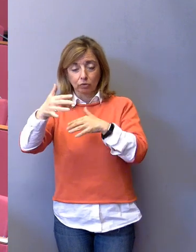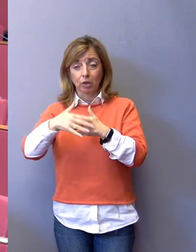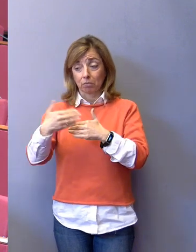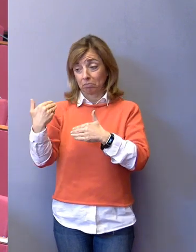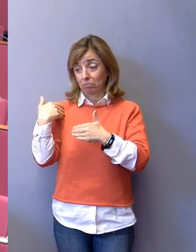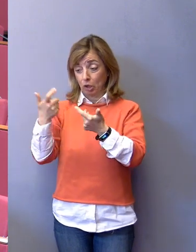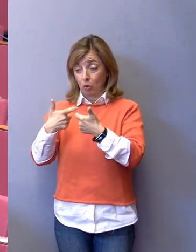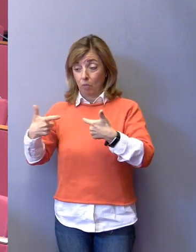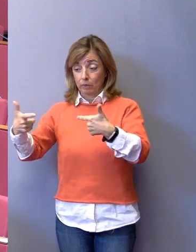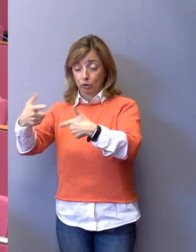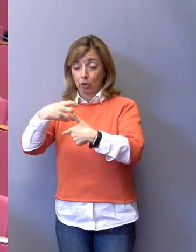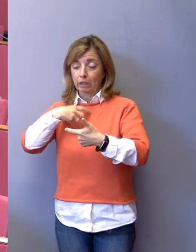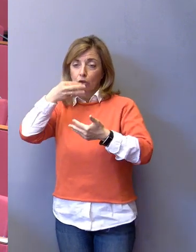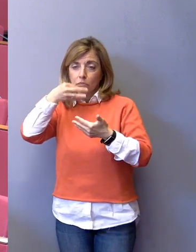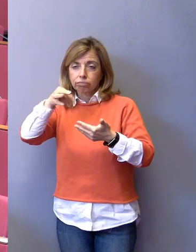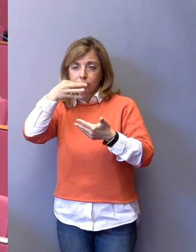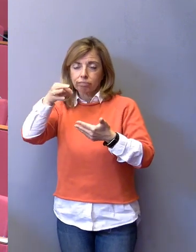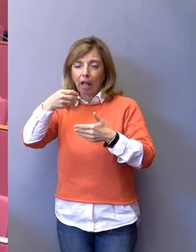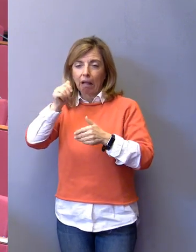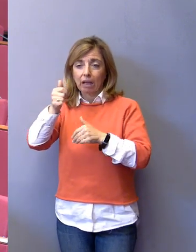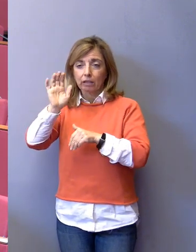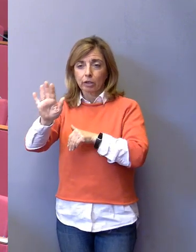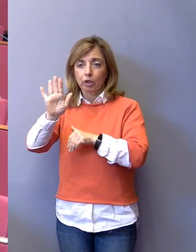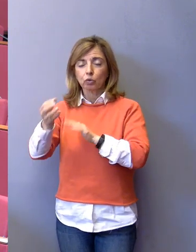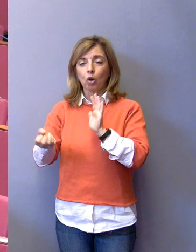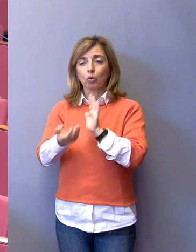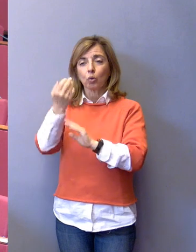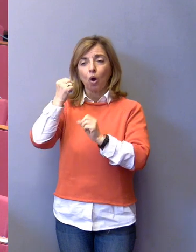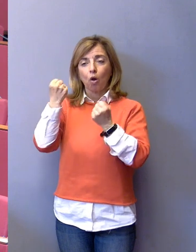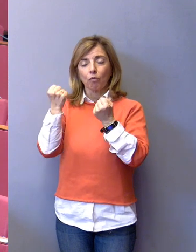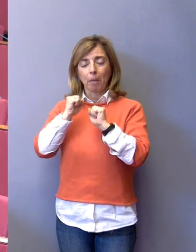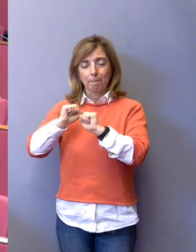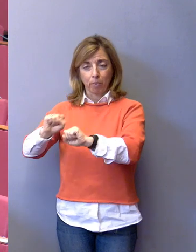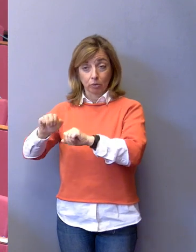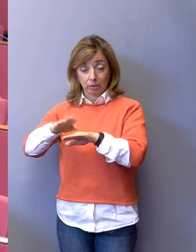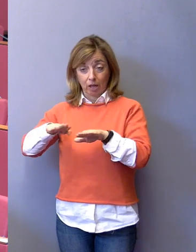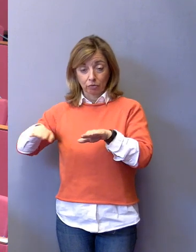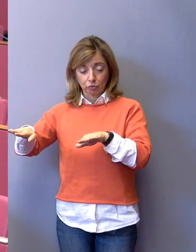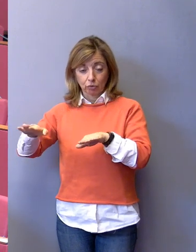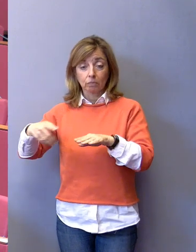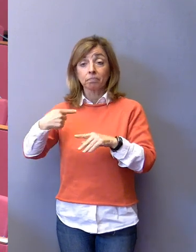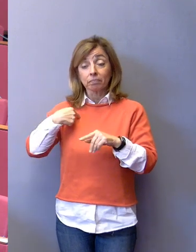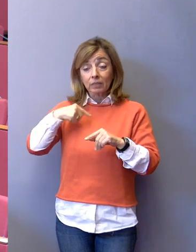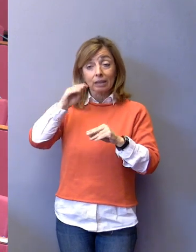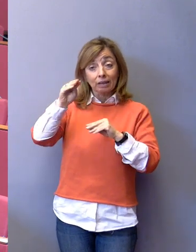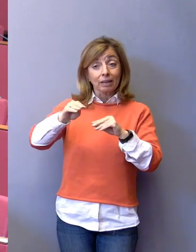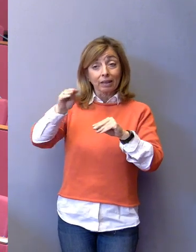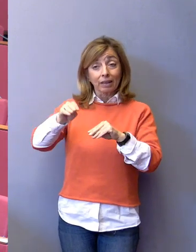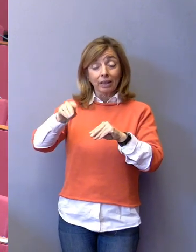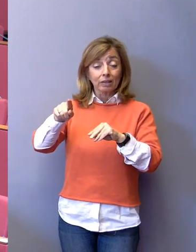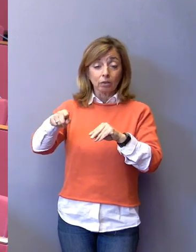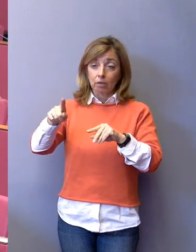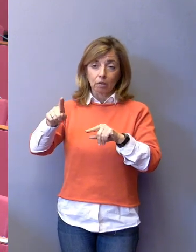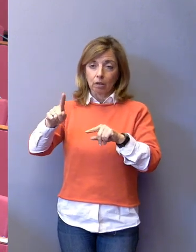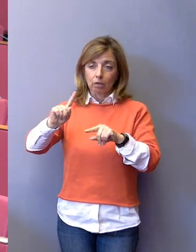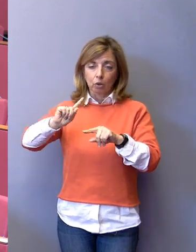caratteristica di questi nuovi parcheggi Io chiedo che tutto ciò venga eliminato con